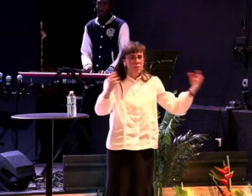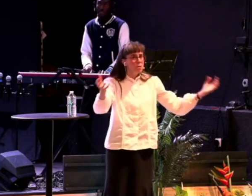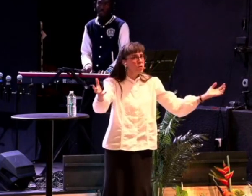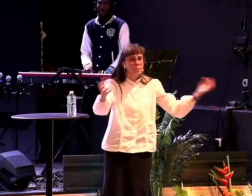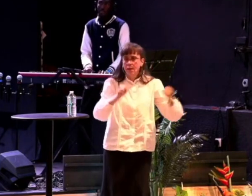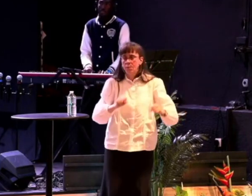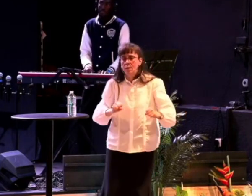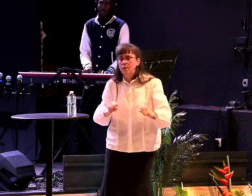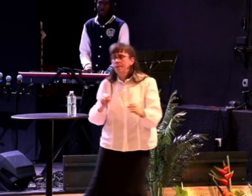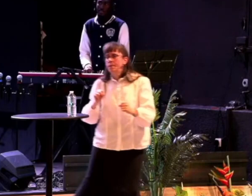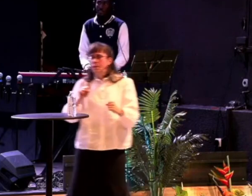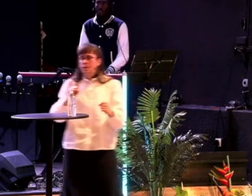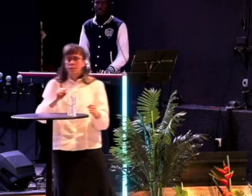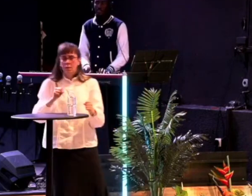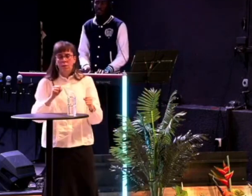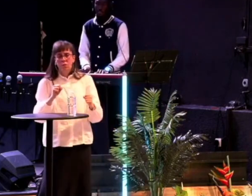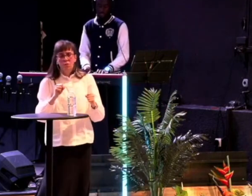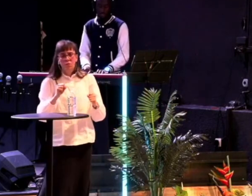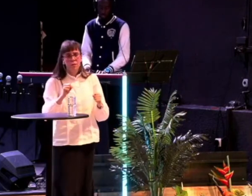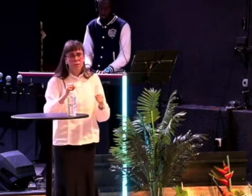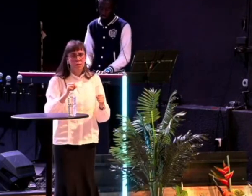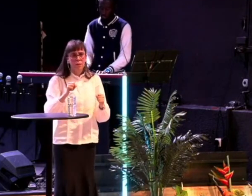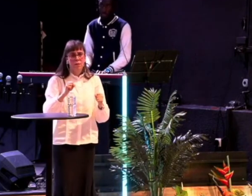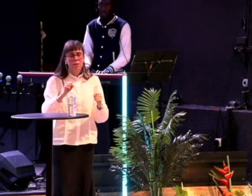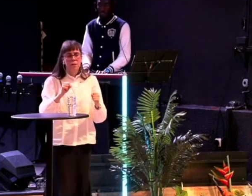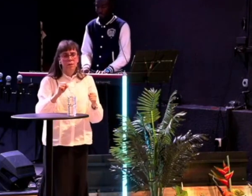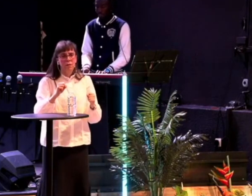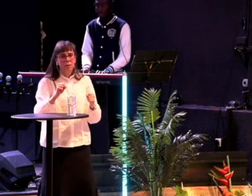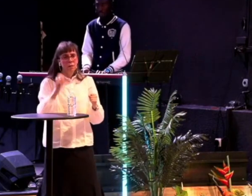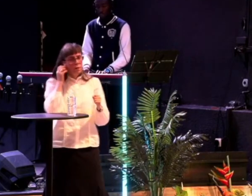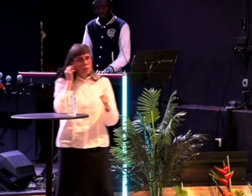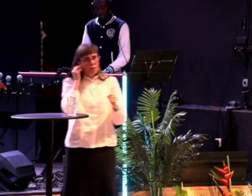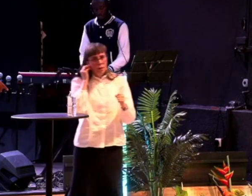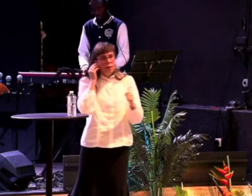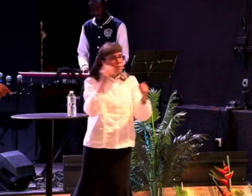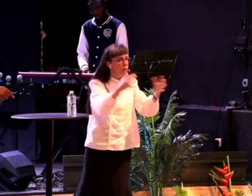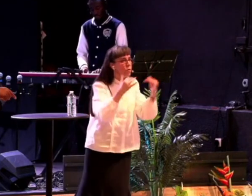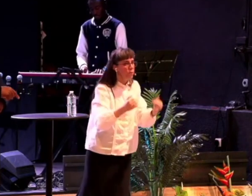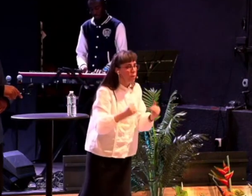of darkness are just against me. Mais là, frères et sœurs, exactement comme pour Christ,